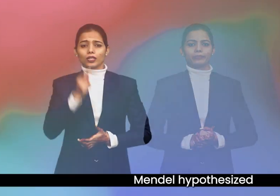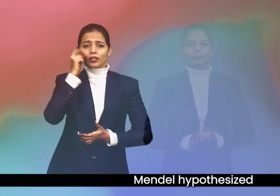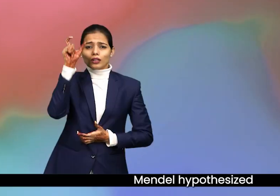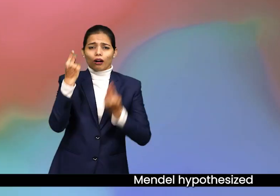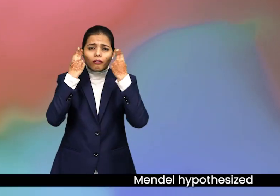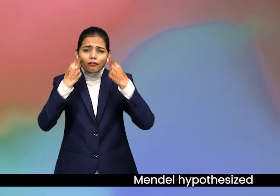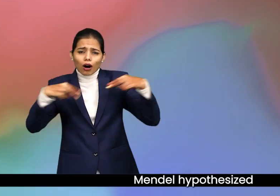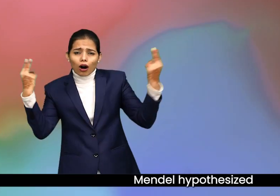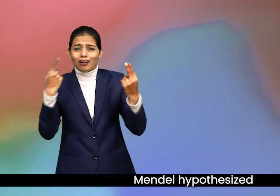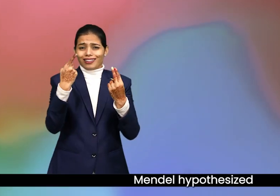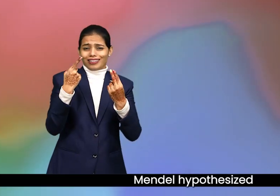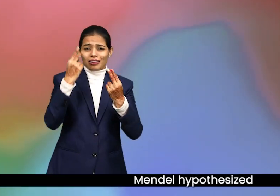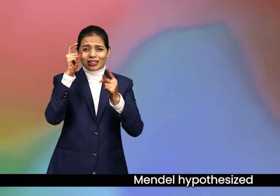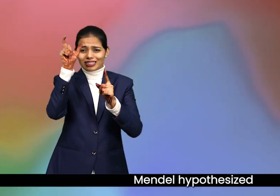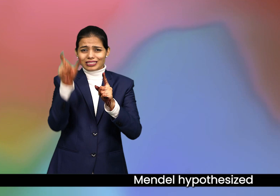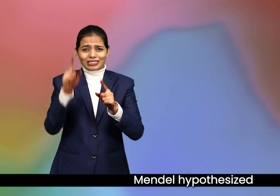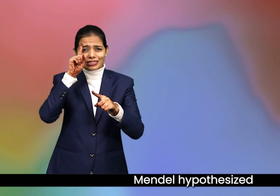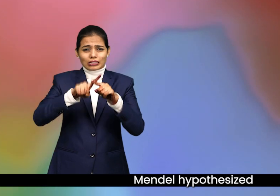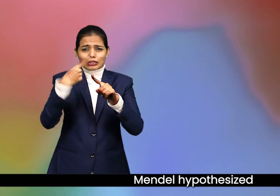ஒவ்வொரு Mendel பாத்திரமும் hypothesized